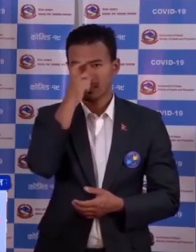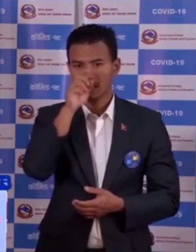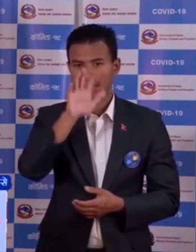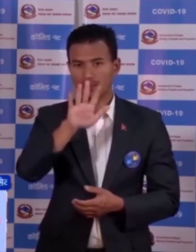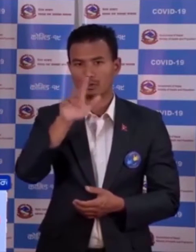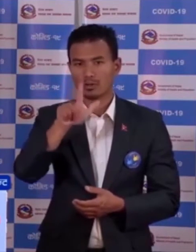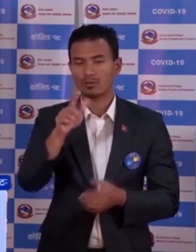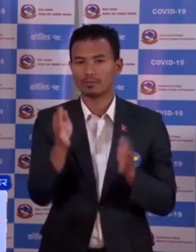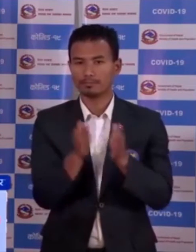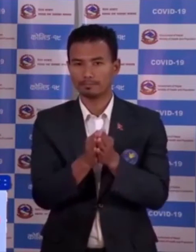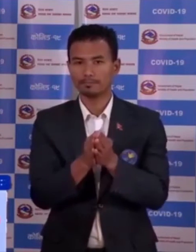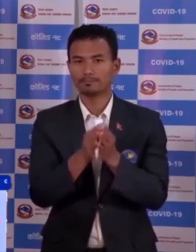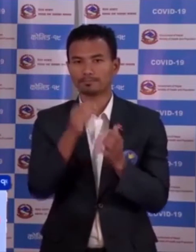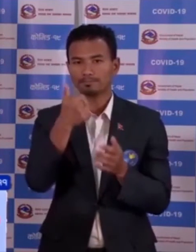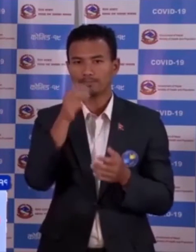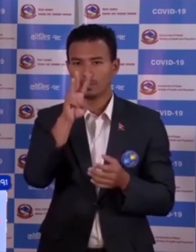16,357 गरी कुल